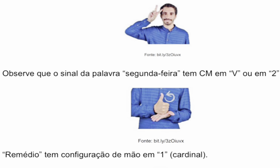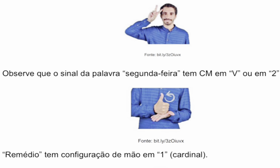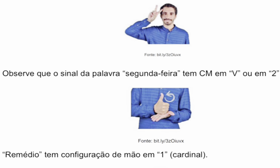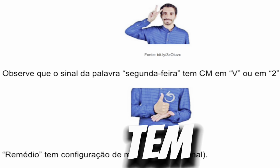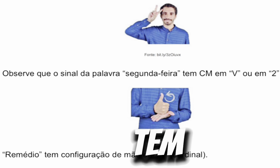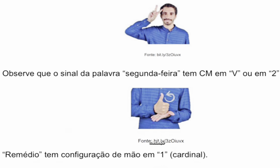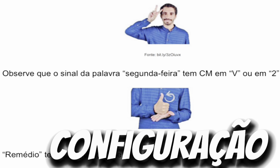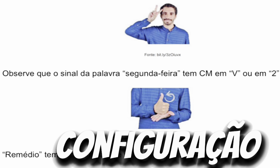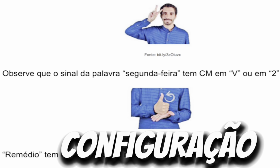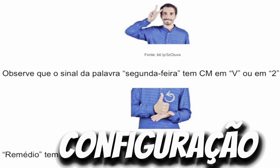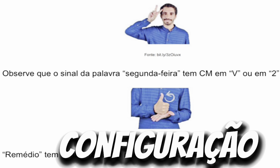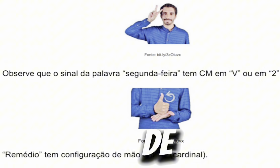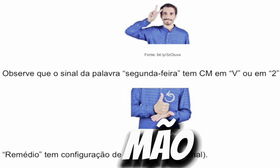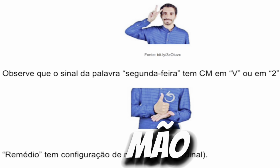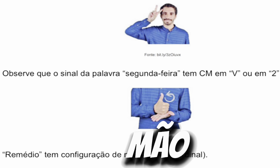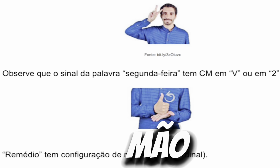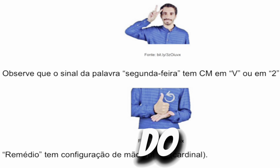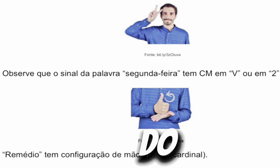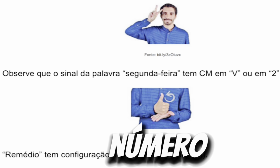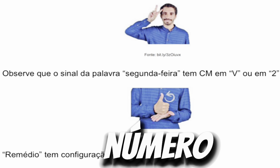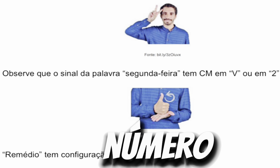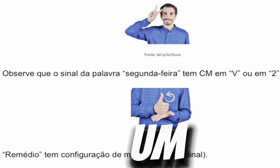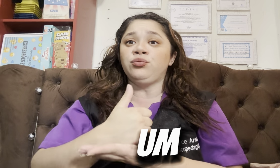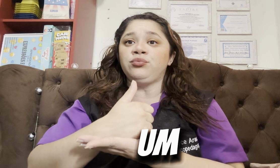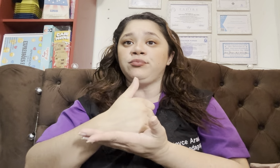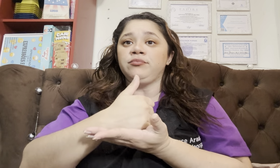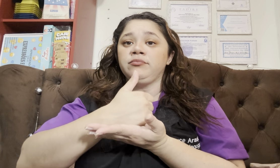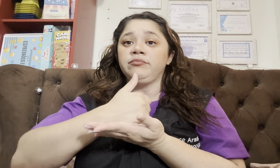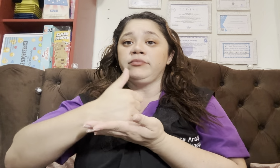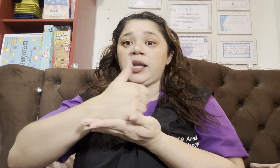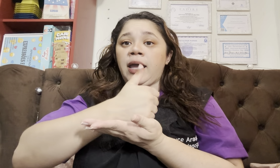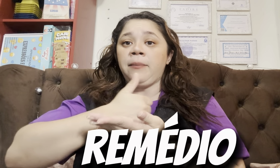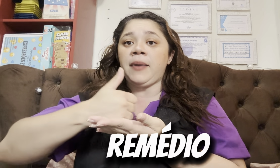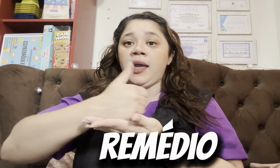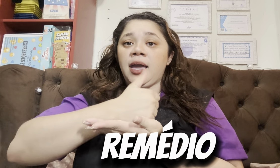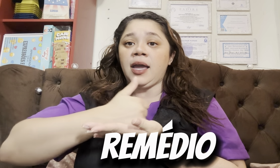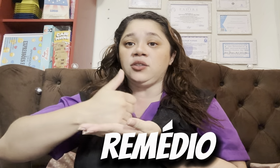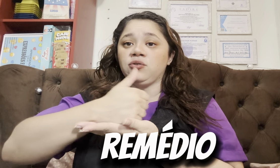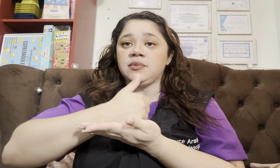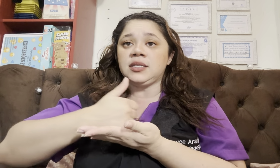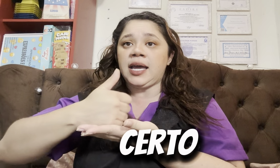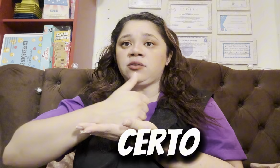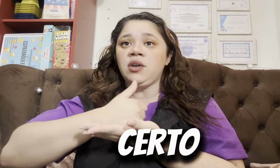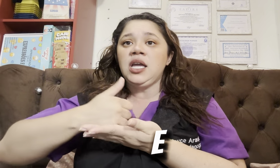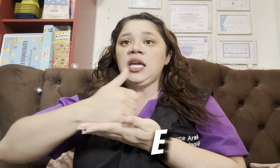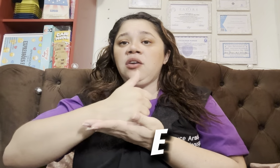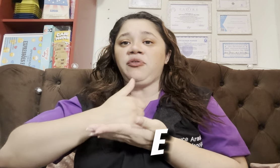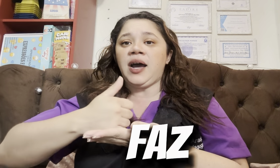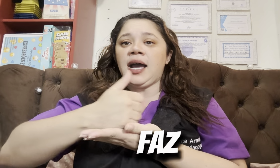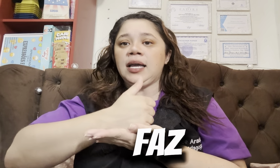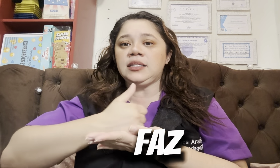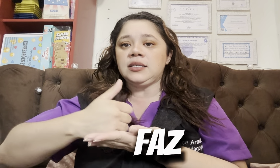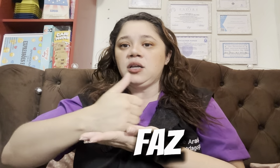Remédio. Tem uma configuração de mão do número 1. Remédio, certo? E faz